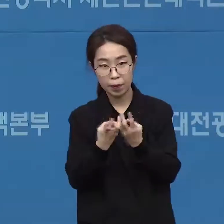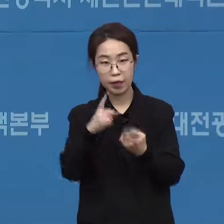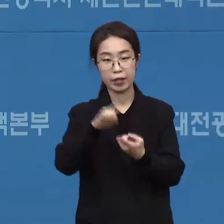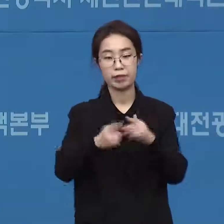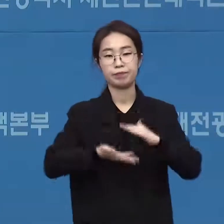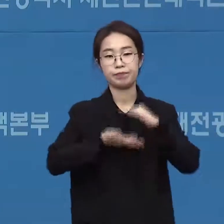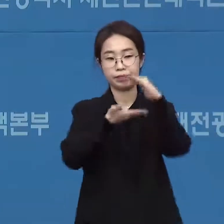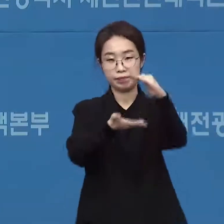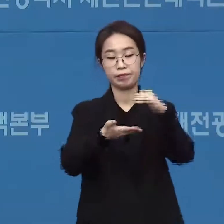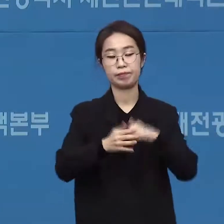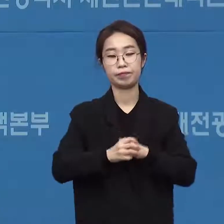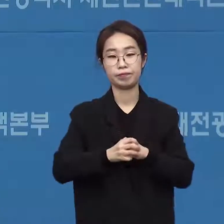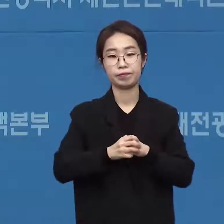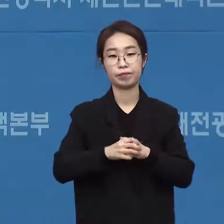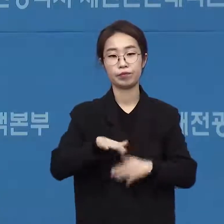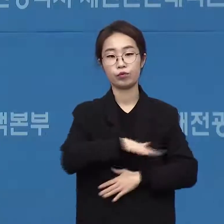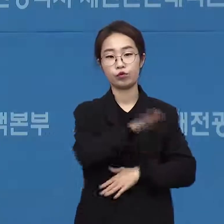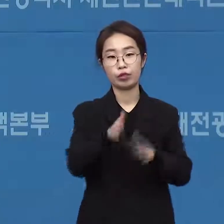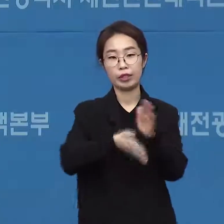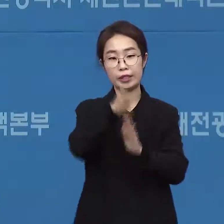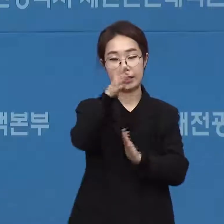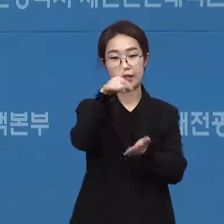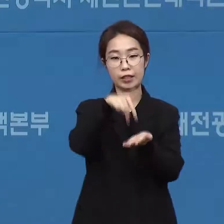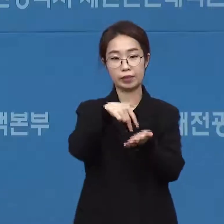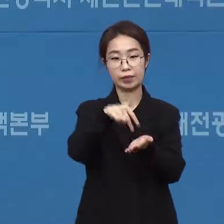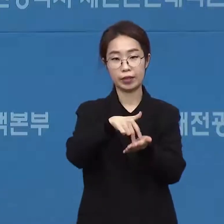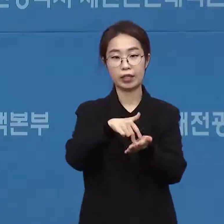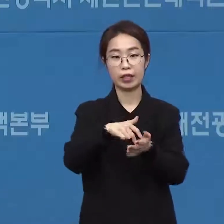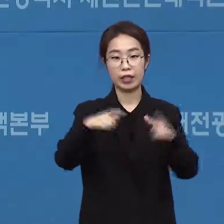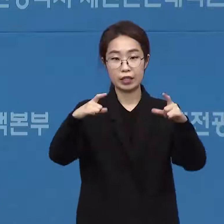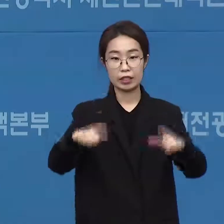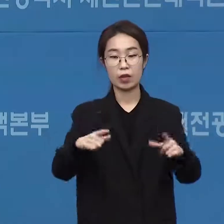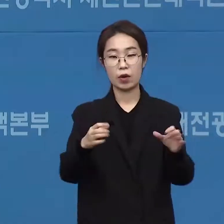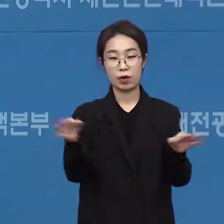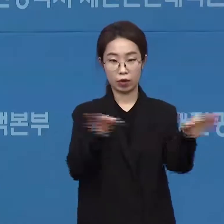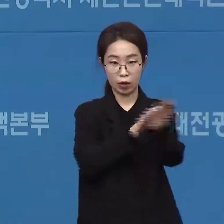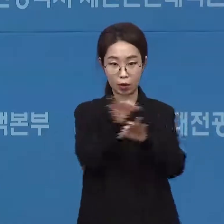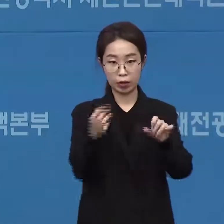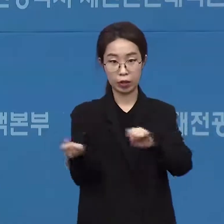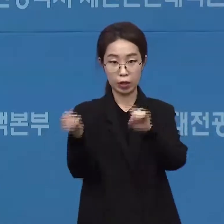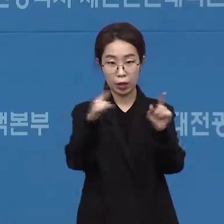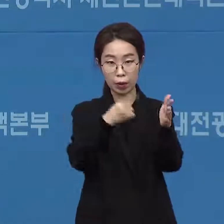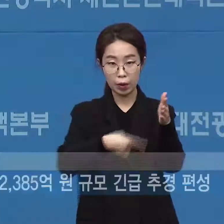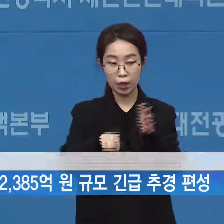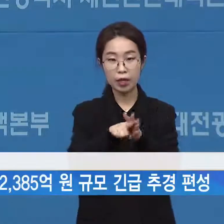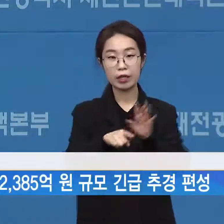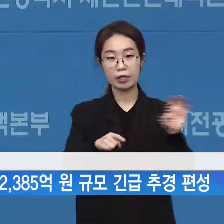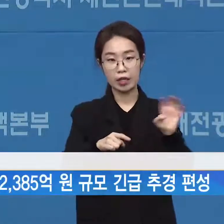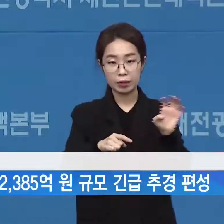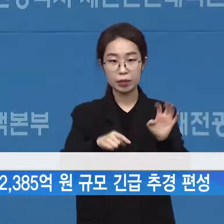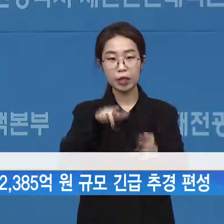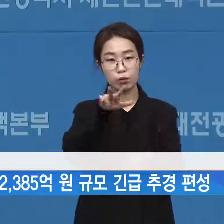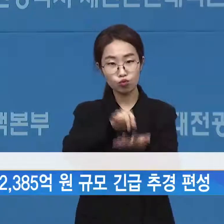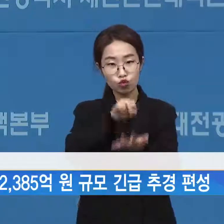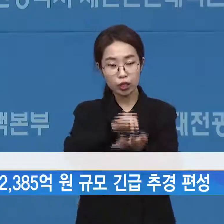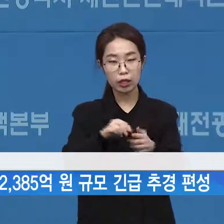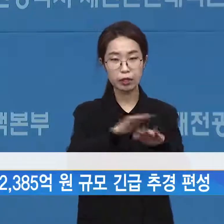설명드리도록 하겠습니다. 우리 시는 이미 지역경제 회복을 위한 40대 과제를 수립하고